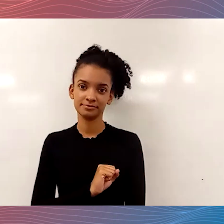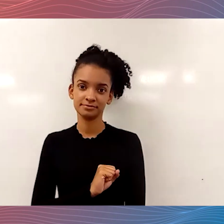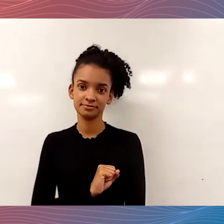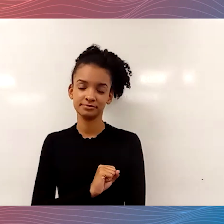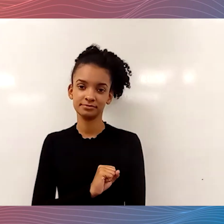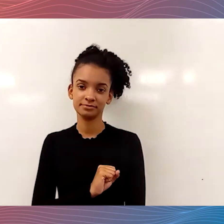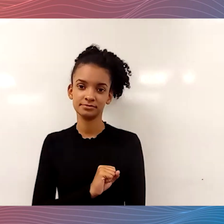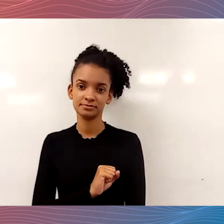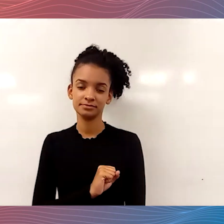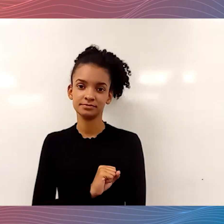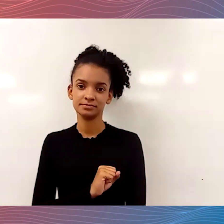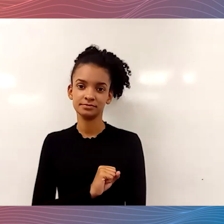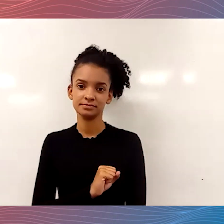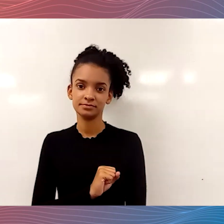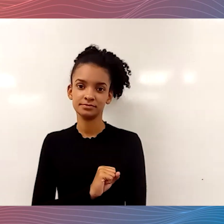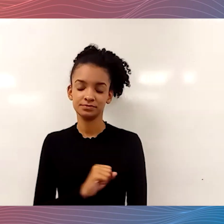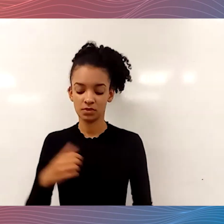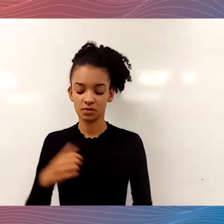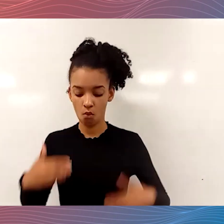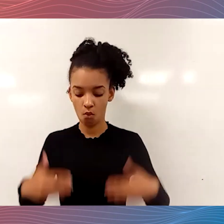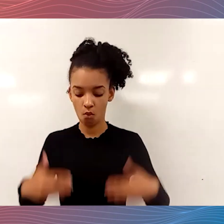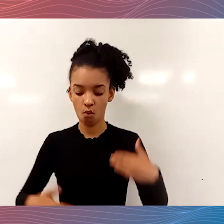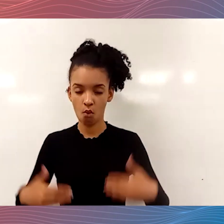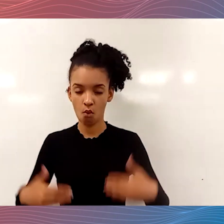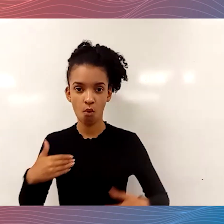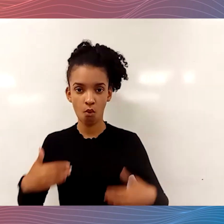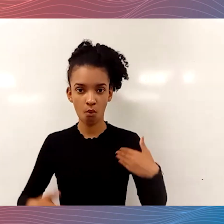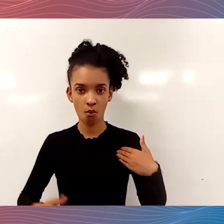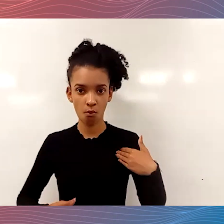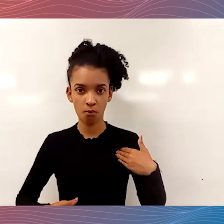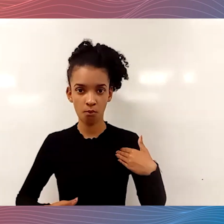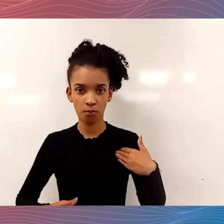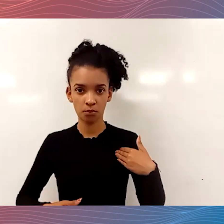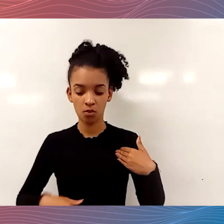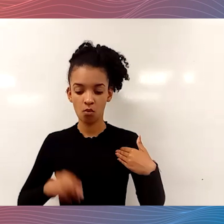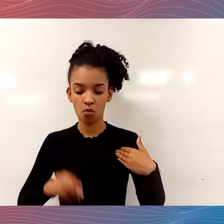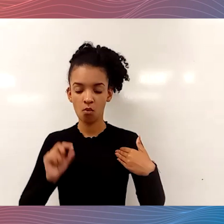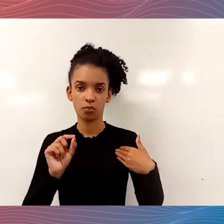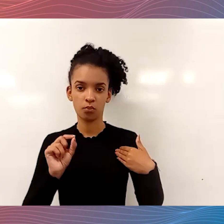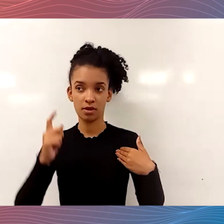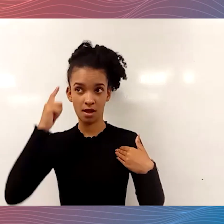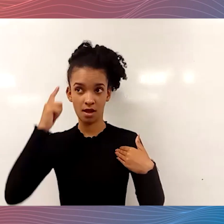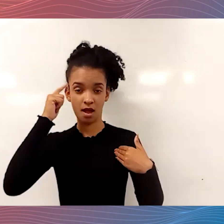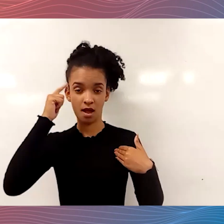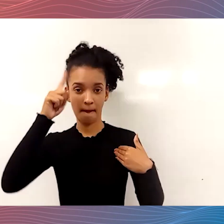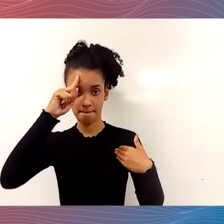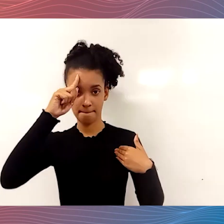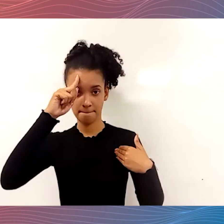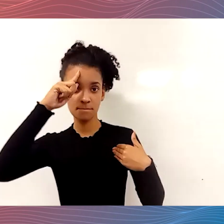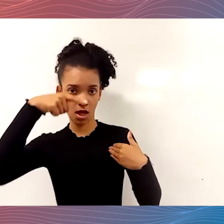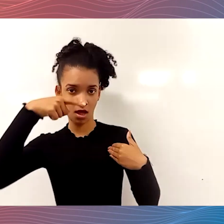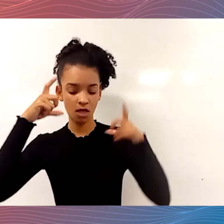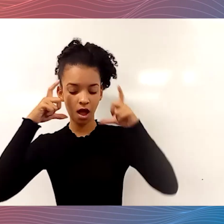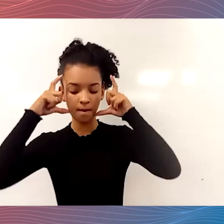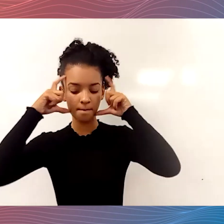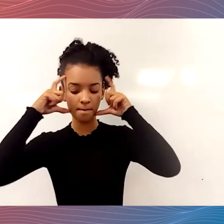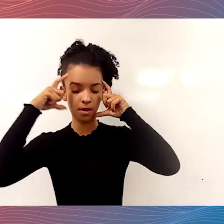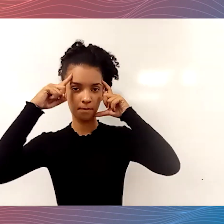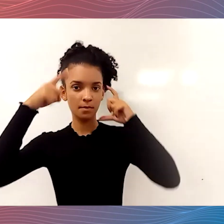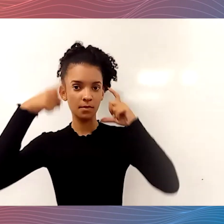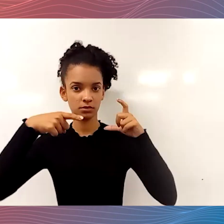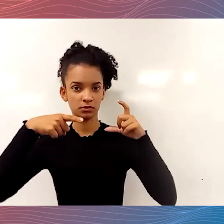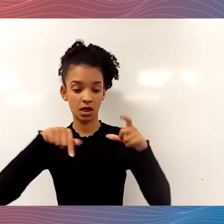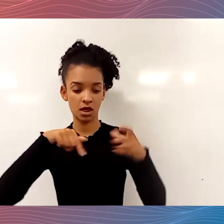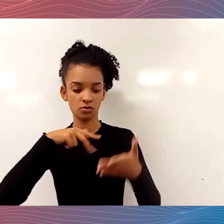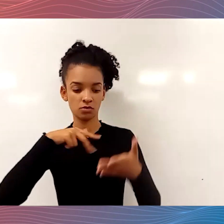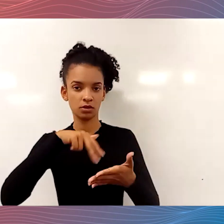corpo crescem naquele que é cabeça, Cristo, de quem todo o corpo, estou lendo o versículo, de quem todo o